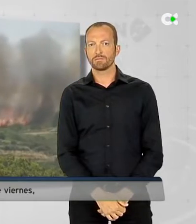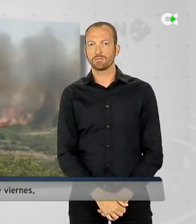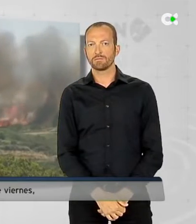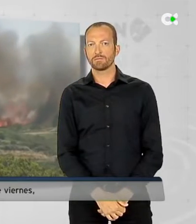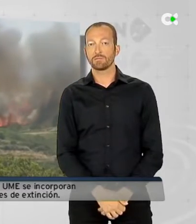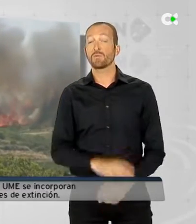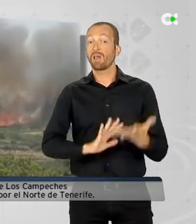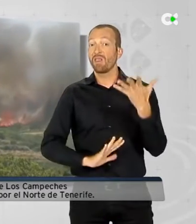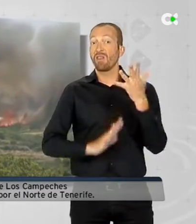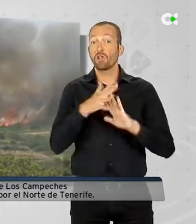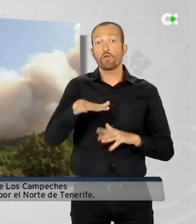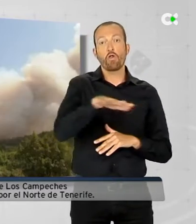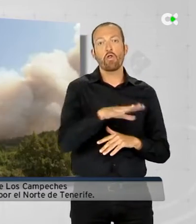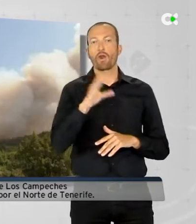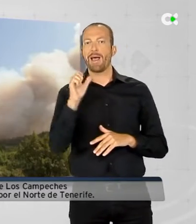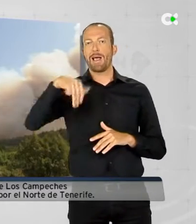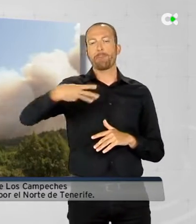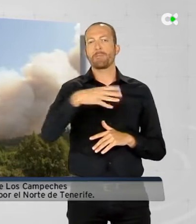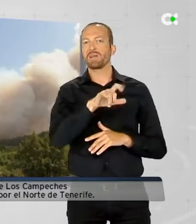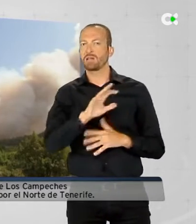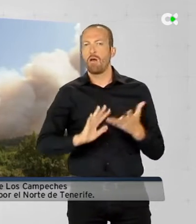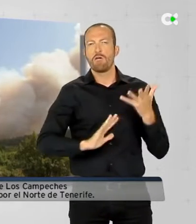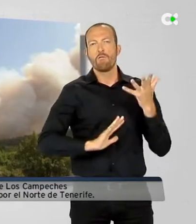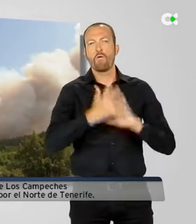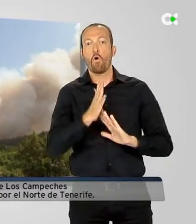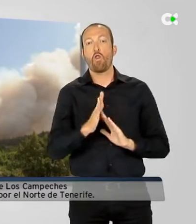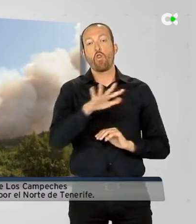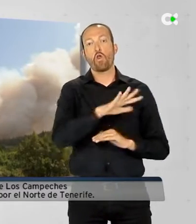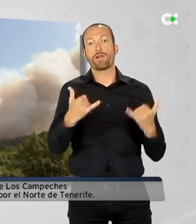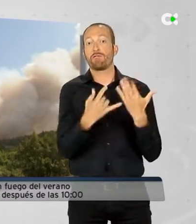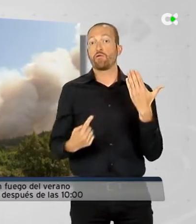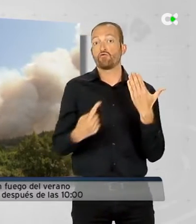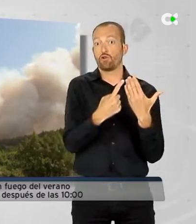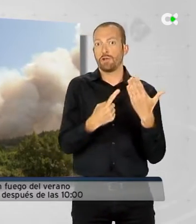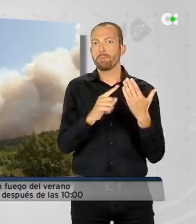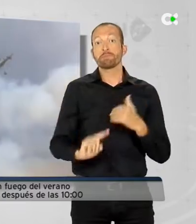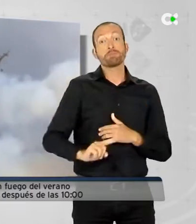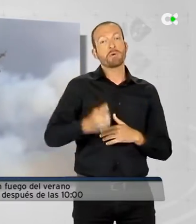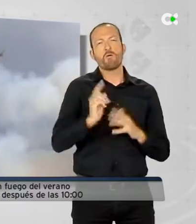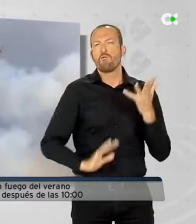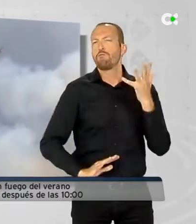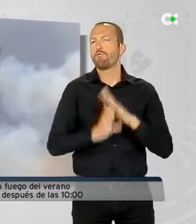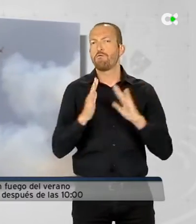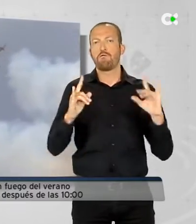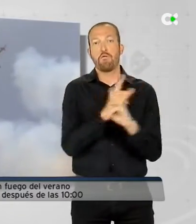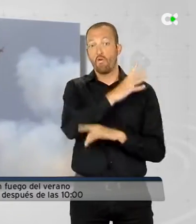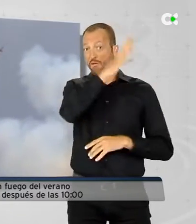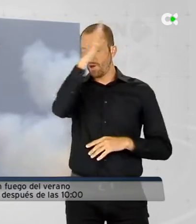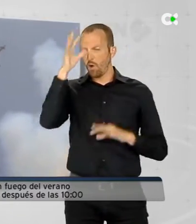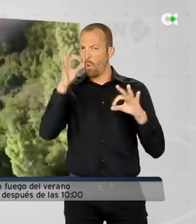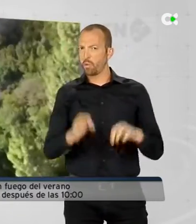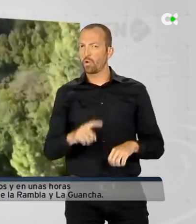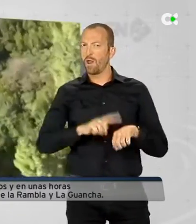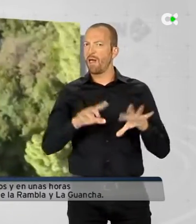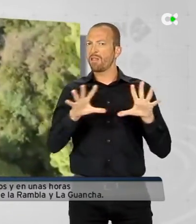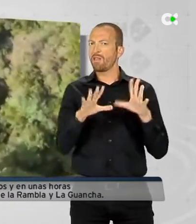El incendio de Los Campeches avanza sin control por el norte de Tenerife. El primer gran fuego del verano comenzaba poco después de las 10